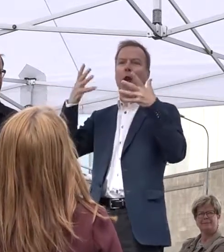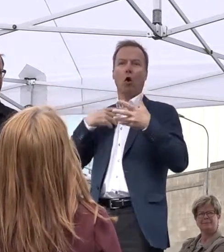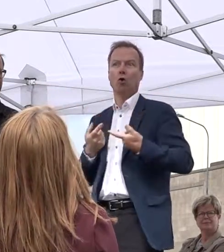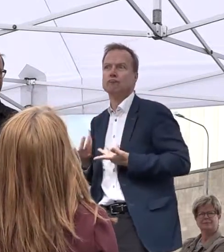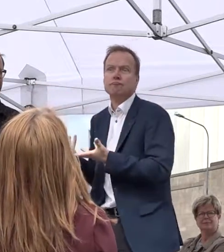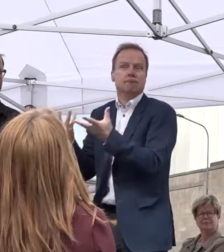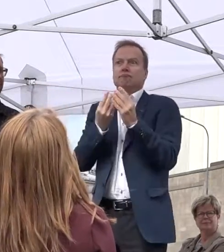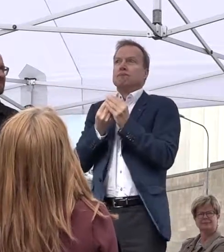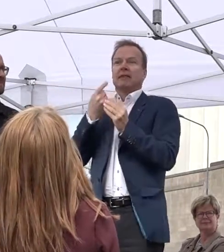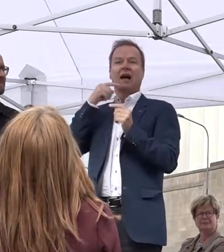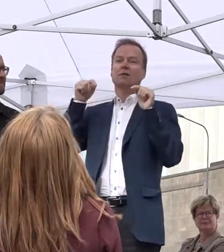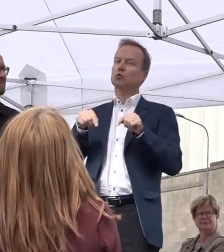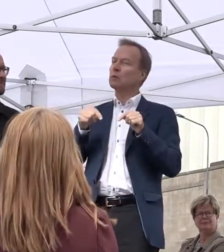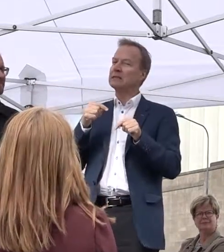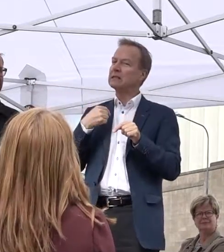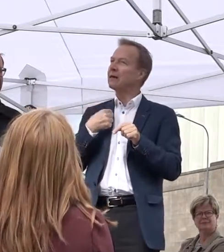Ja